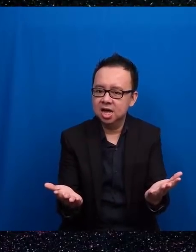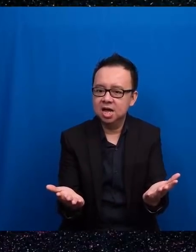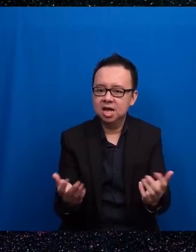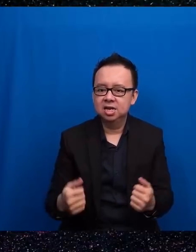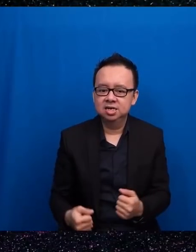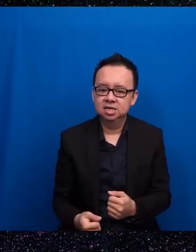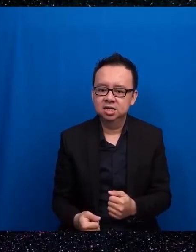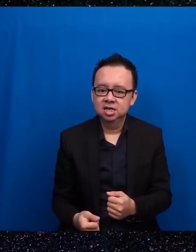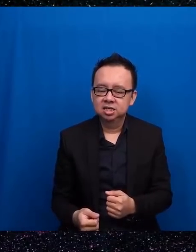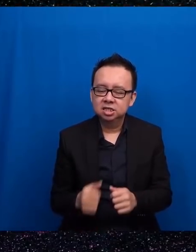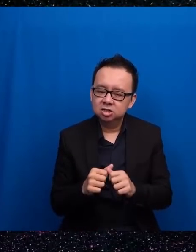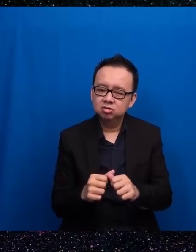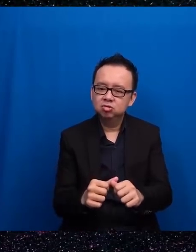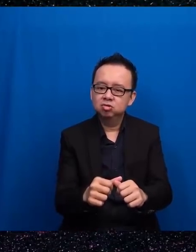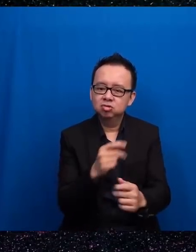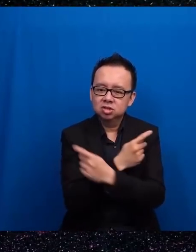sediakan